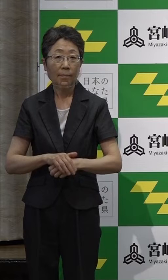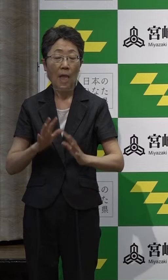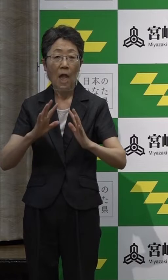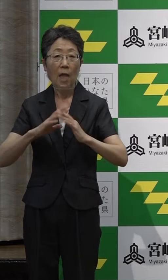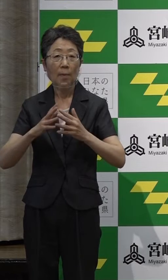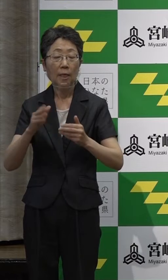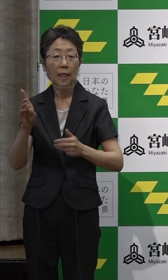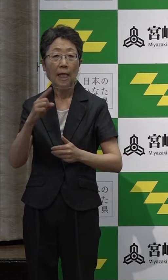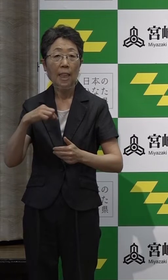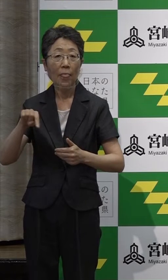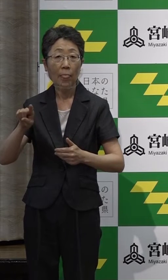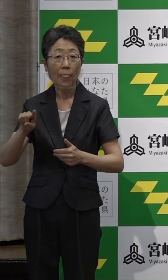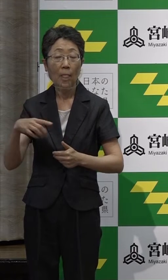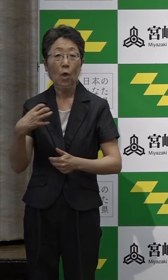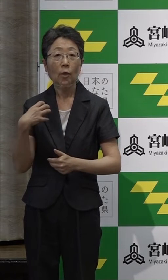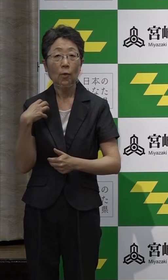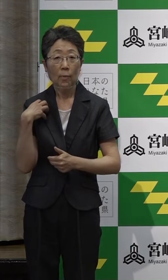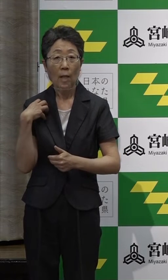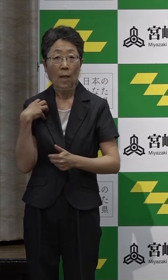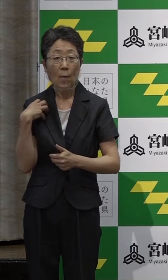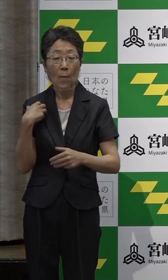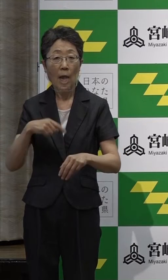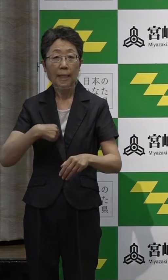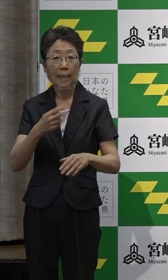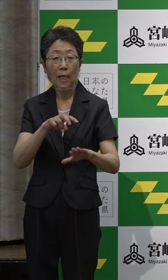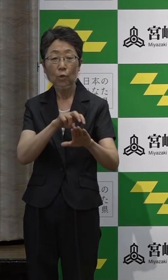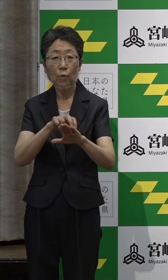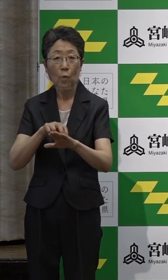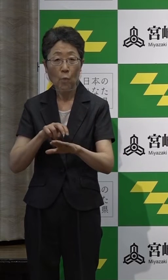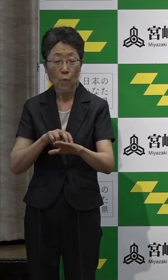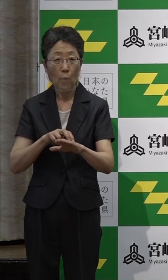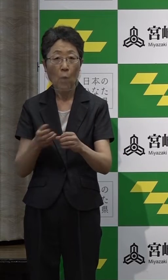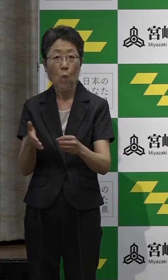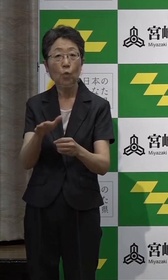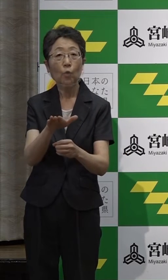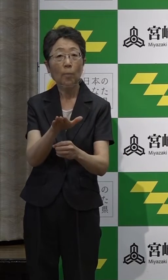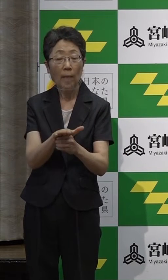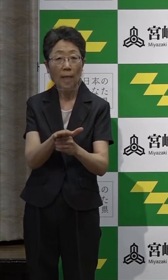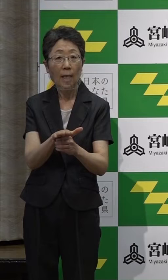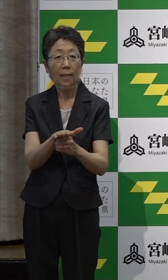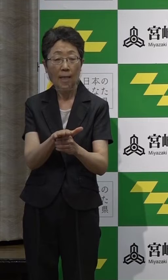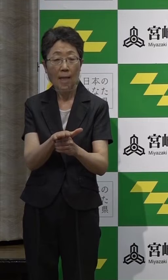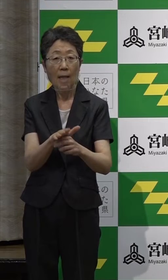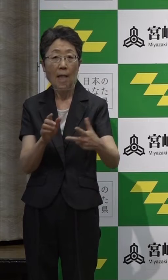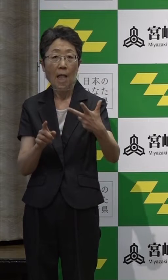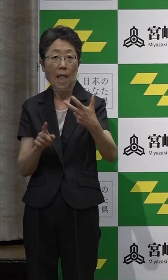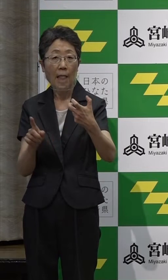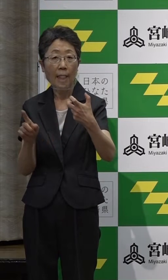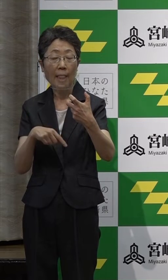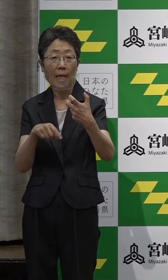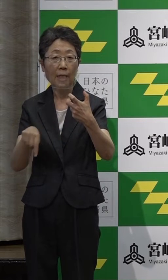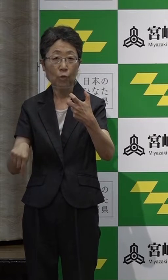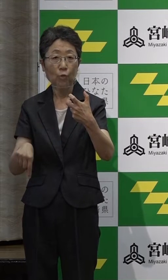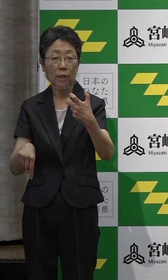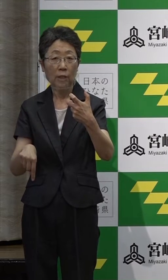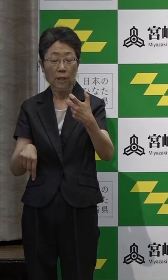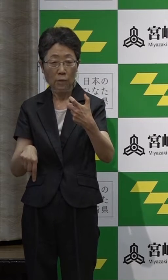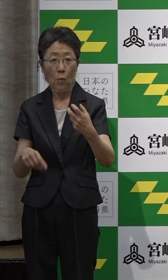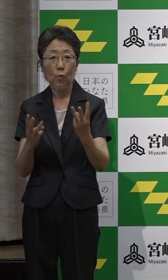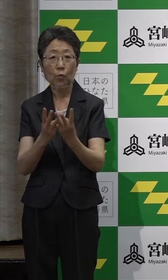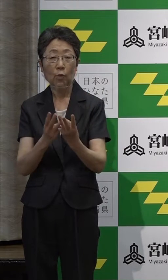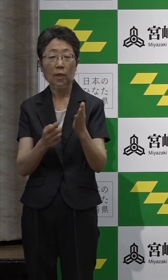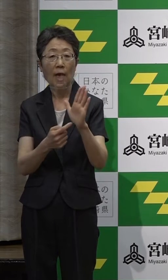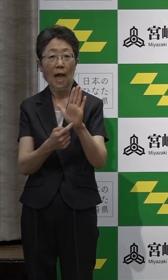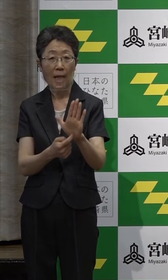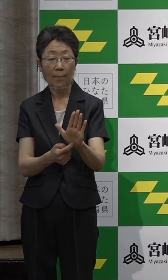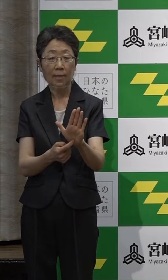としましては自宅療養も先ほどの記者もおっしゃってましたように70人とかいう数字にはなっておりますけれども